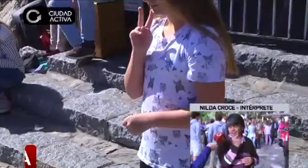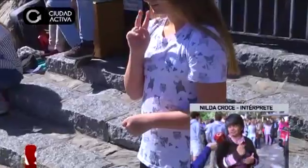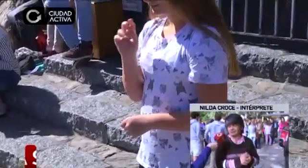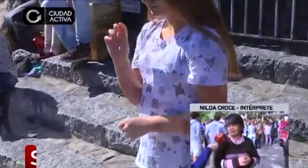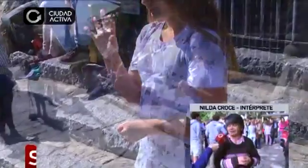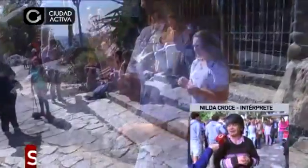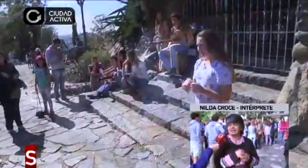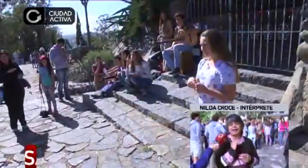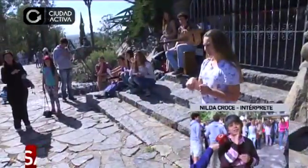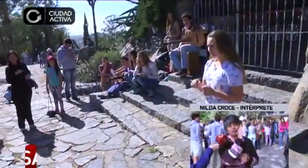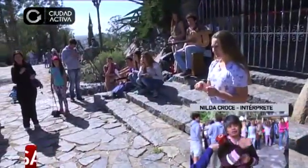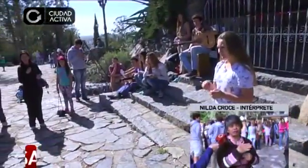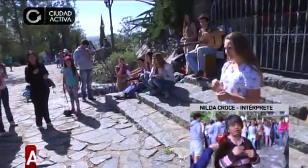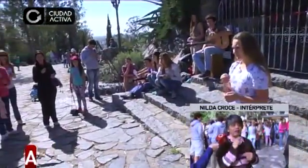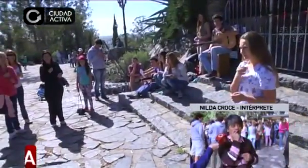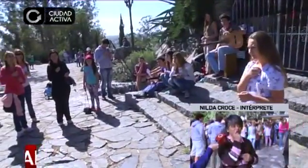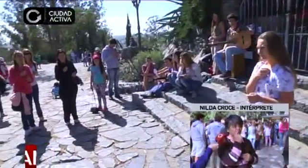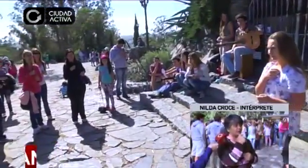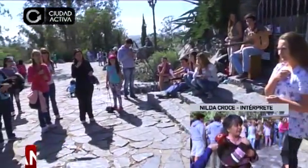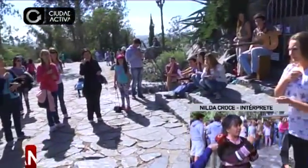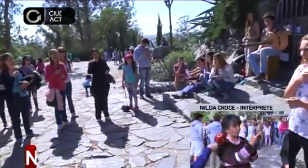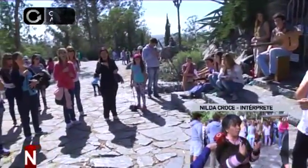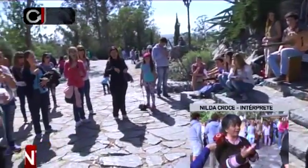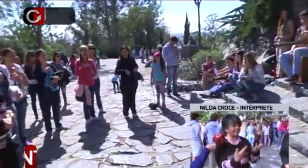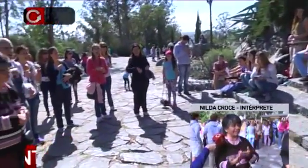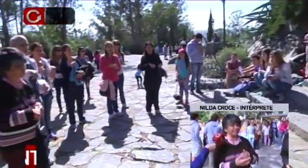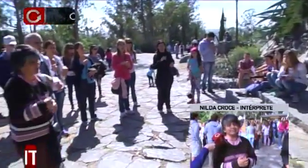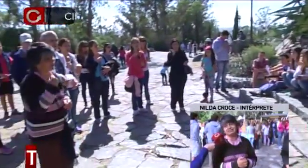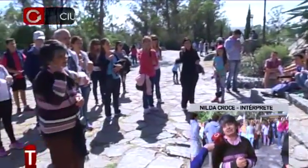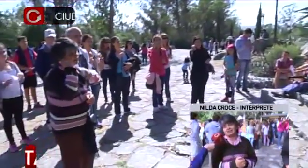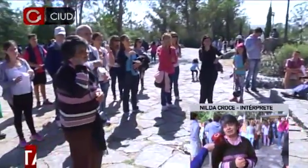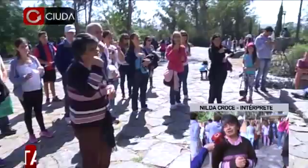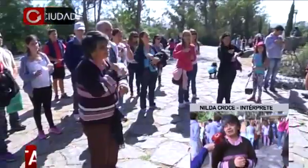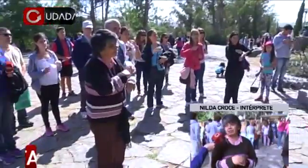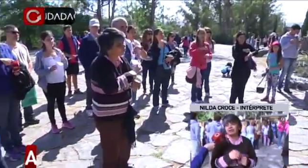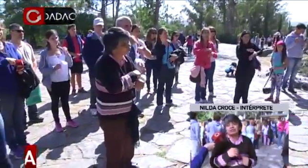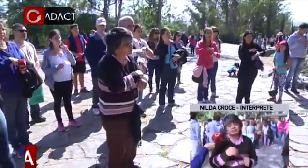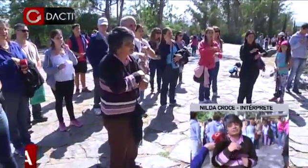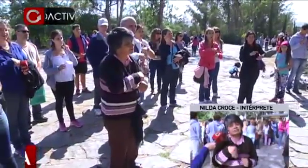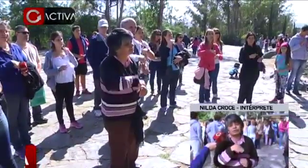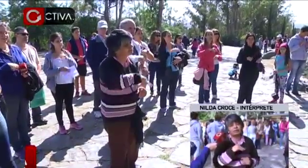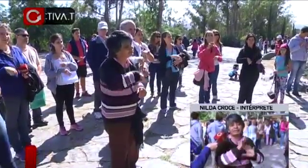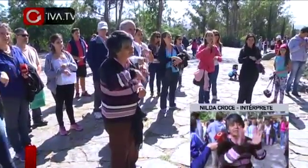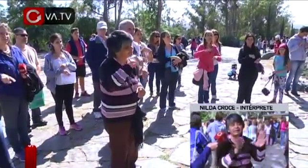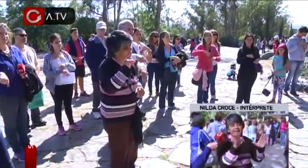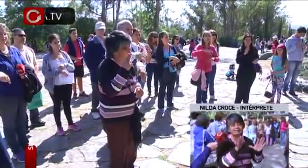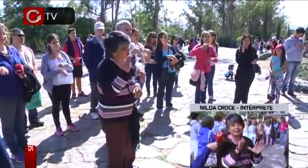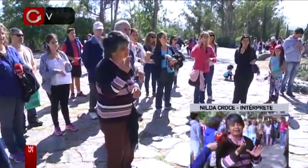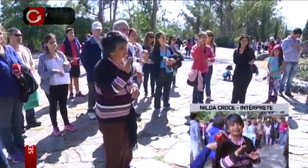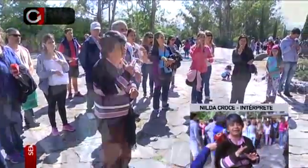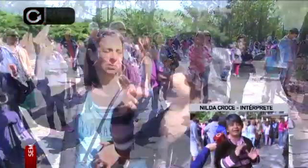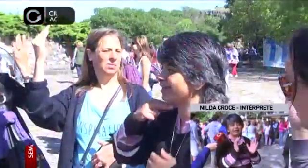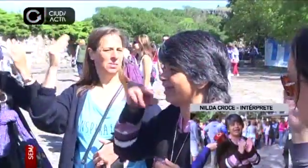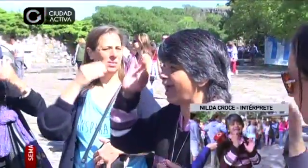Azul. Ya hemos ido a Azul, hemos compartido, y bueno, nuestra